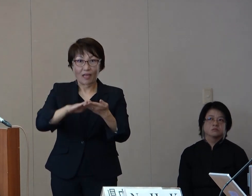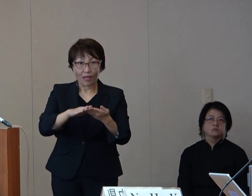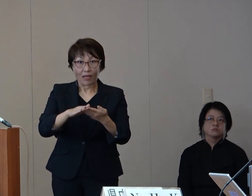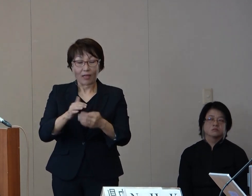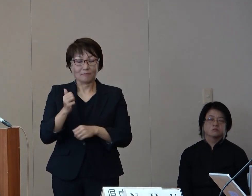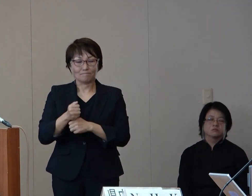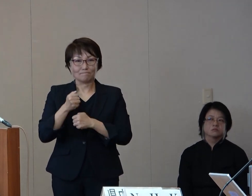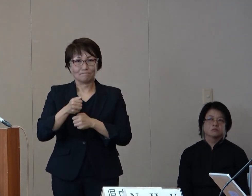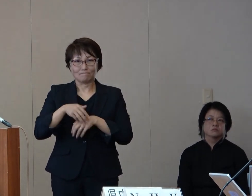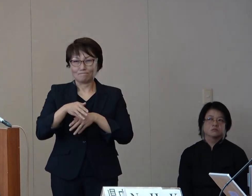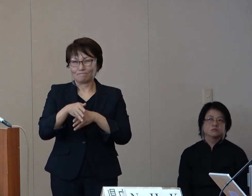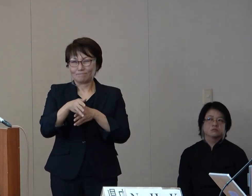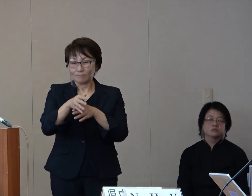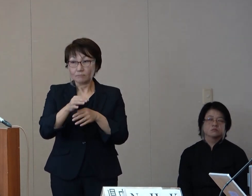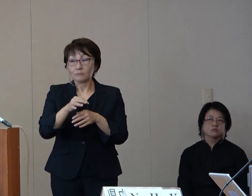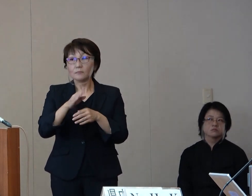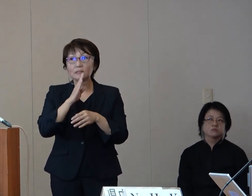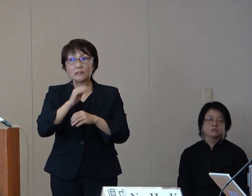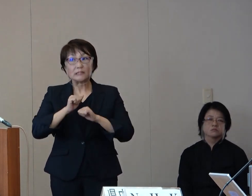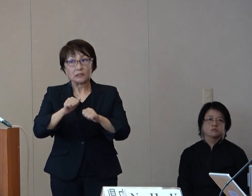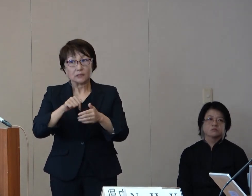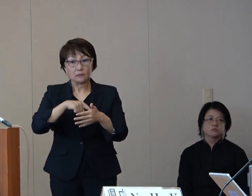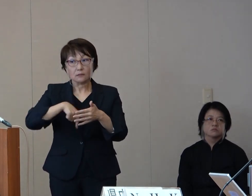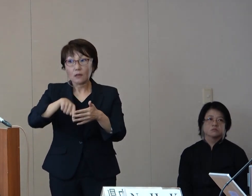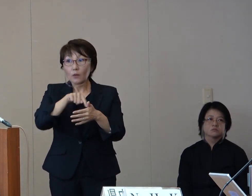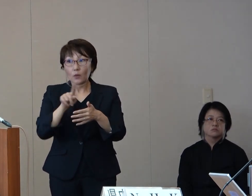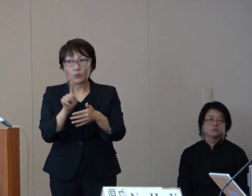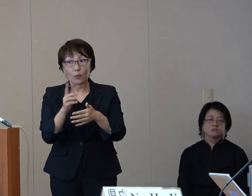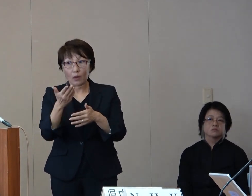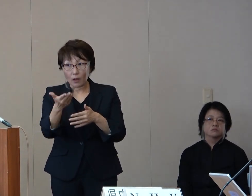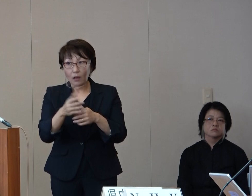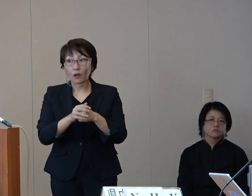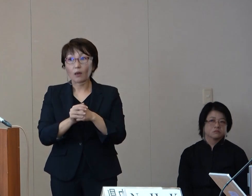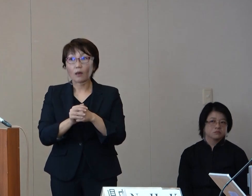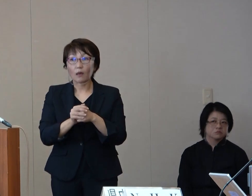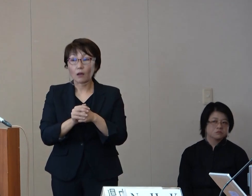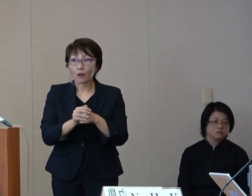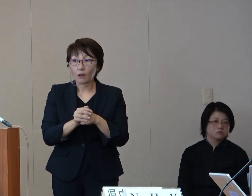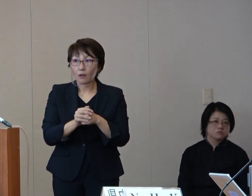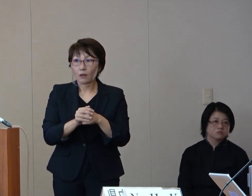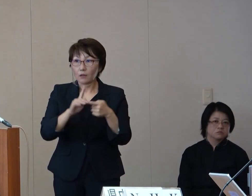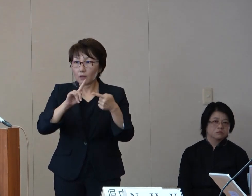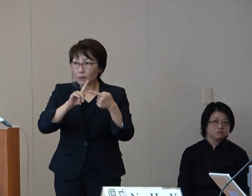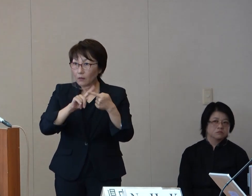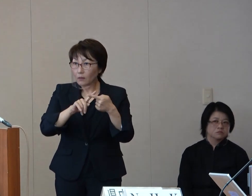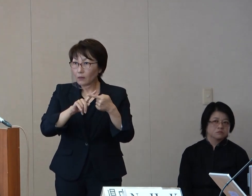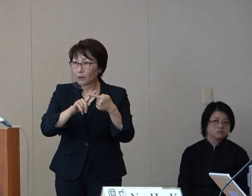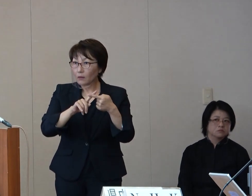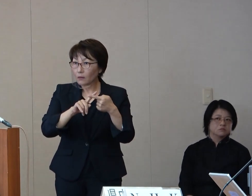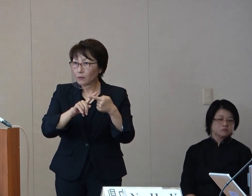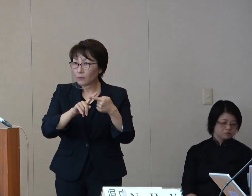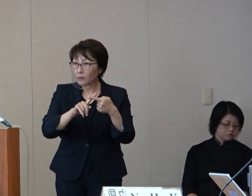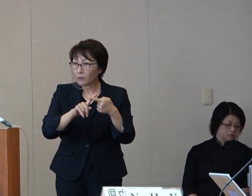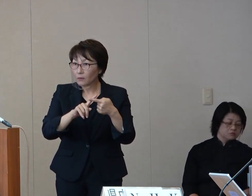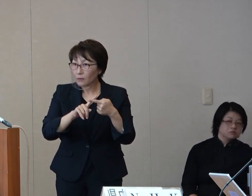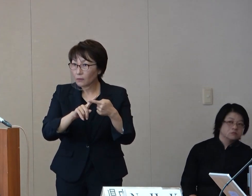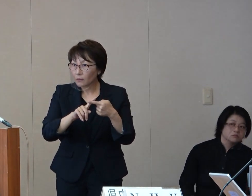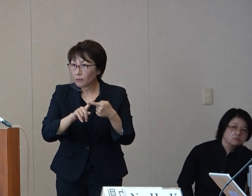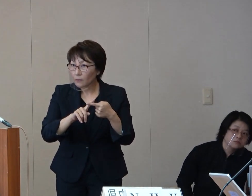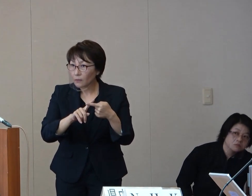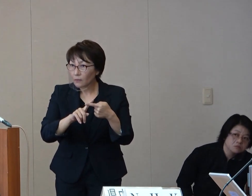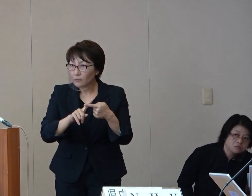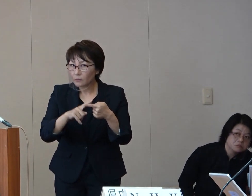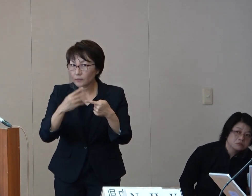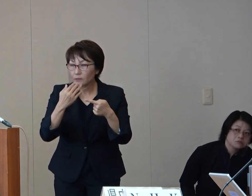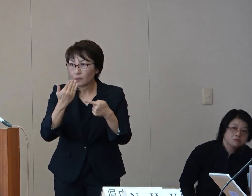彼週1回だった4おっの再生例がベース n 次元の